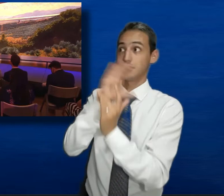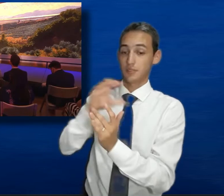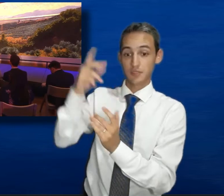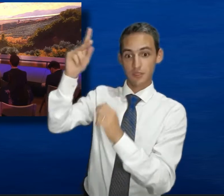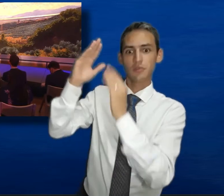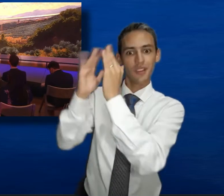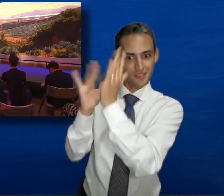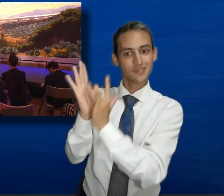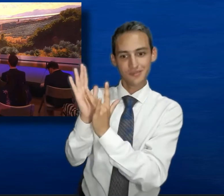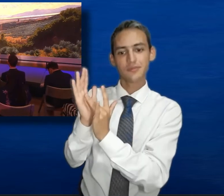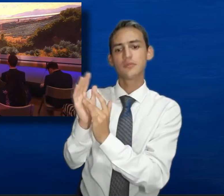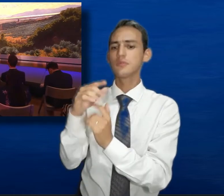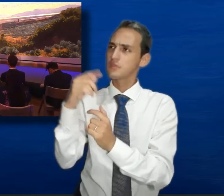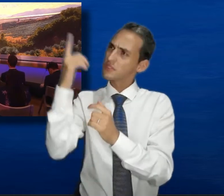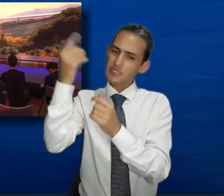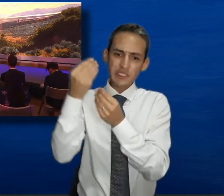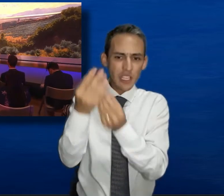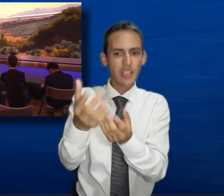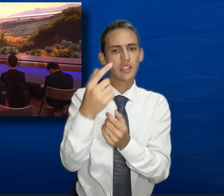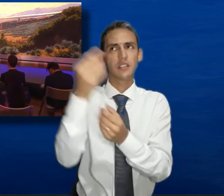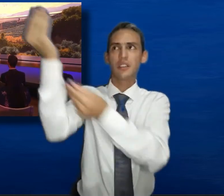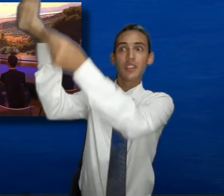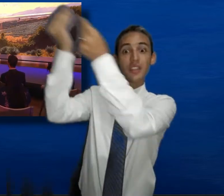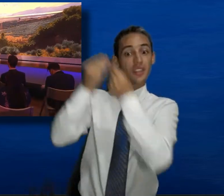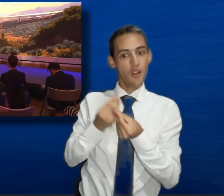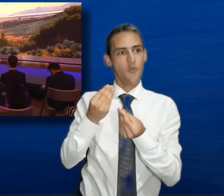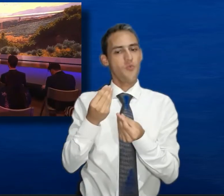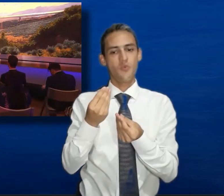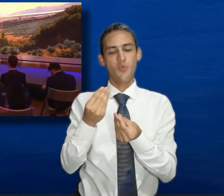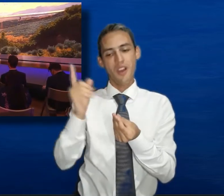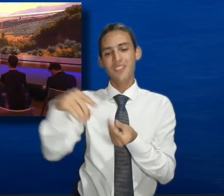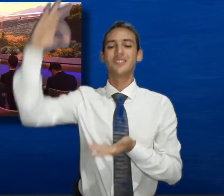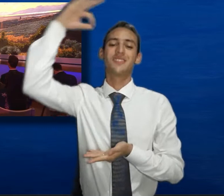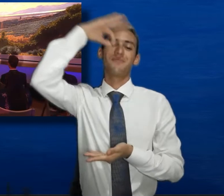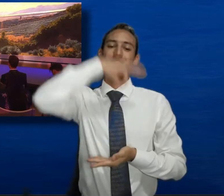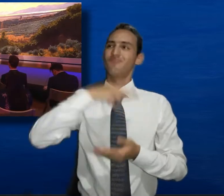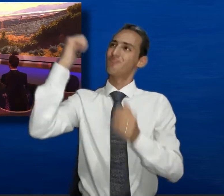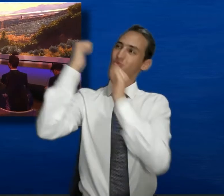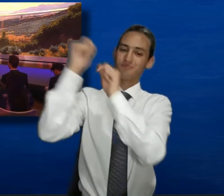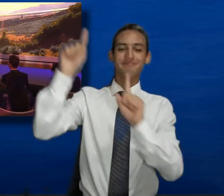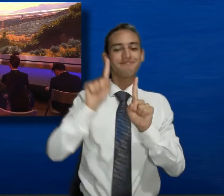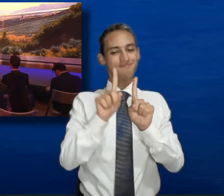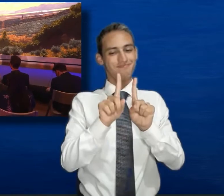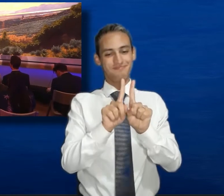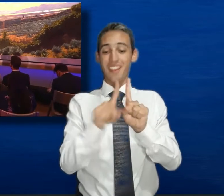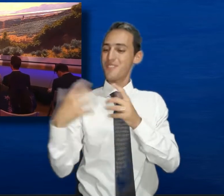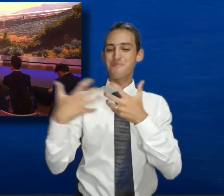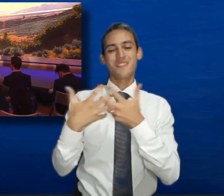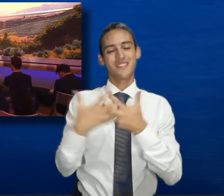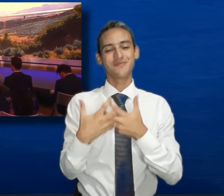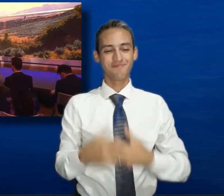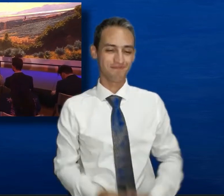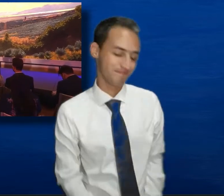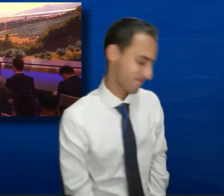lembrando-se que como membros da Igreja de Jesus Cristo, cada um de vocês receberam um dom,